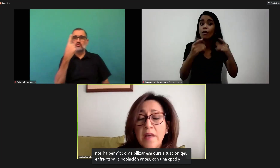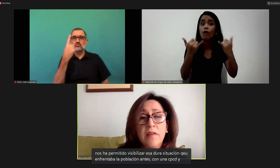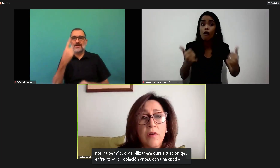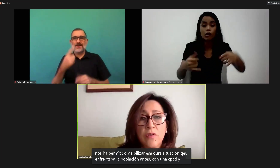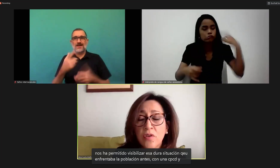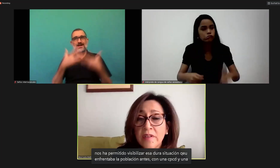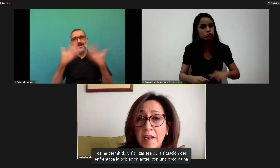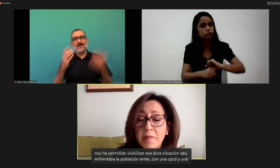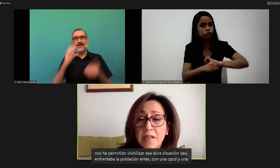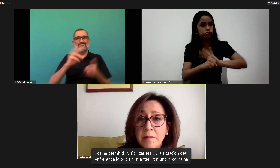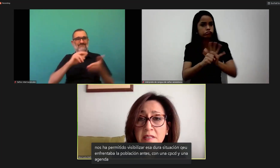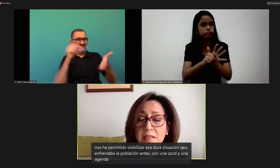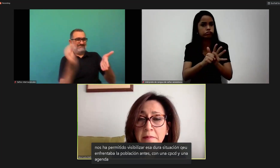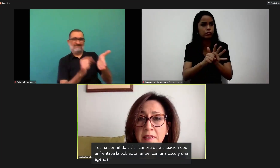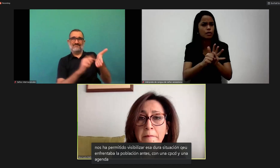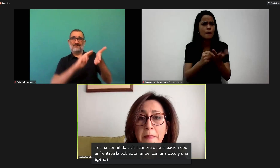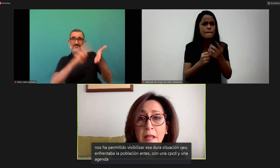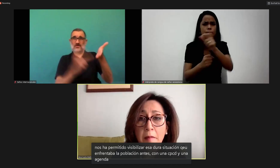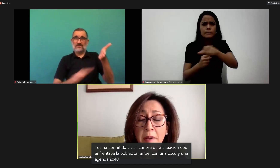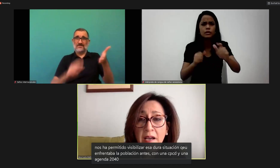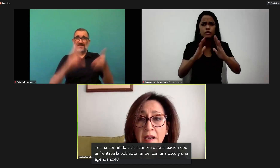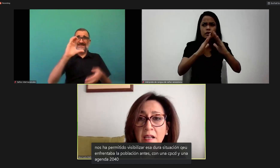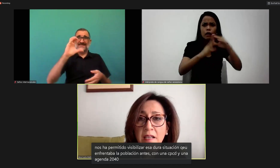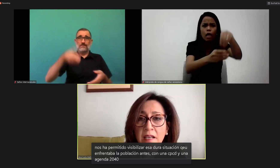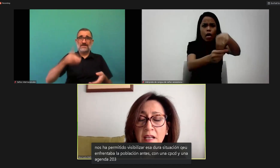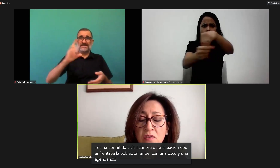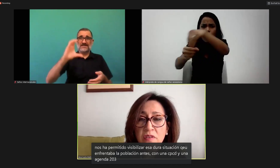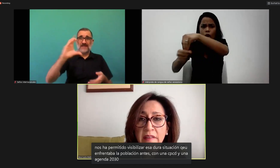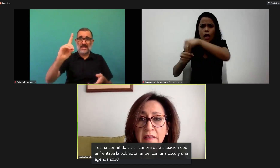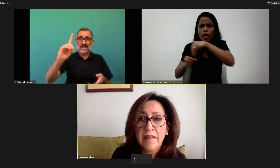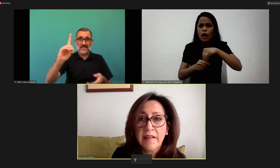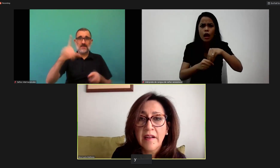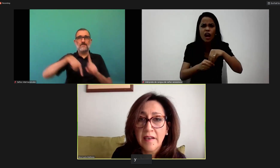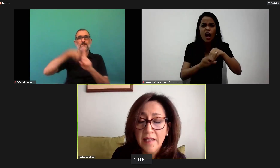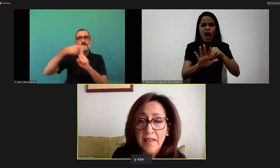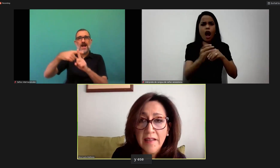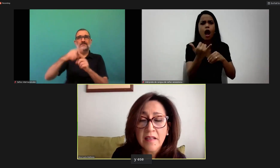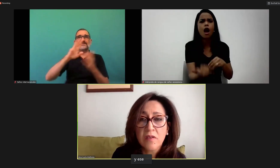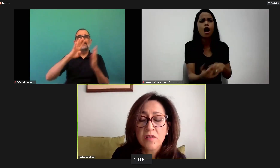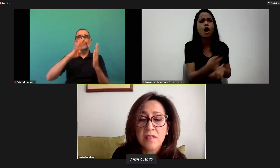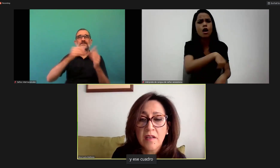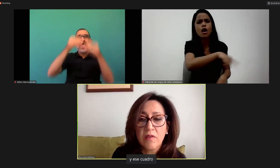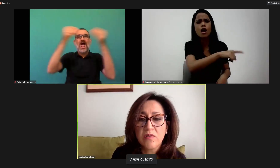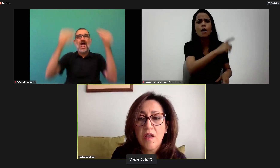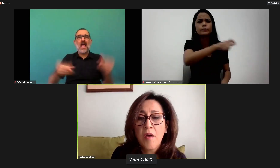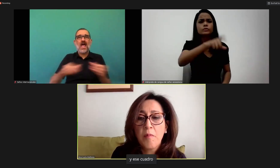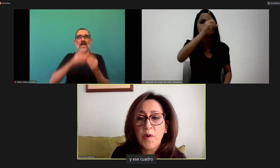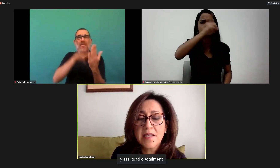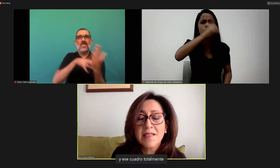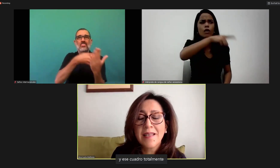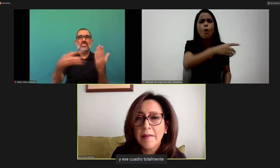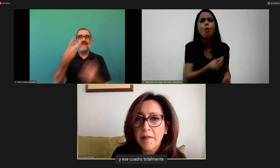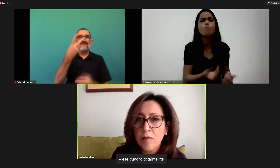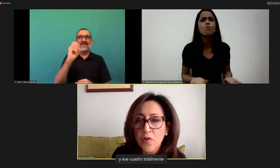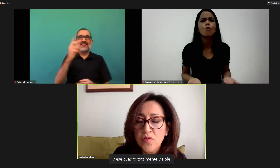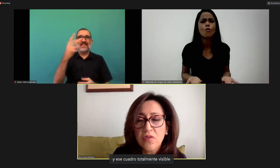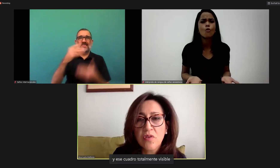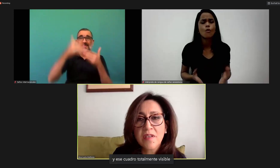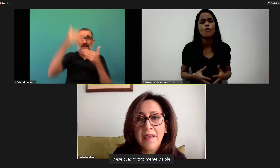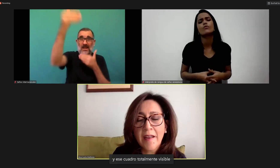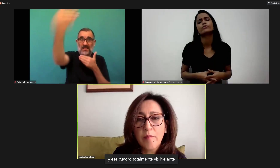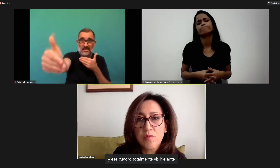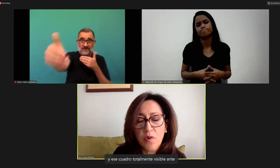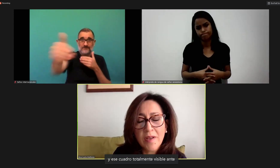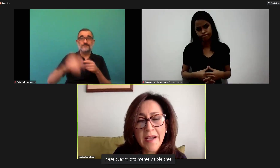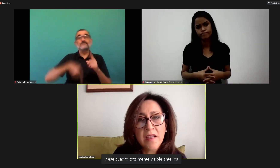ese cuadro totalmente visible para la sociedad en general y ante los estados, pues